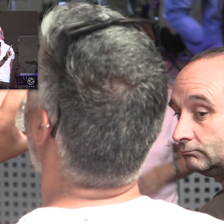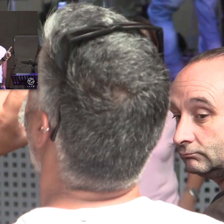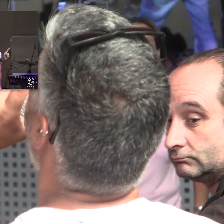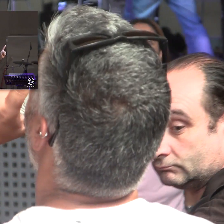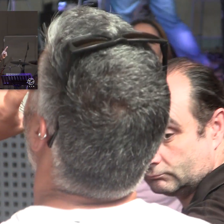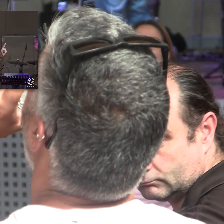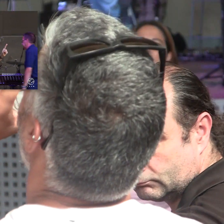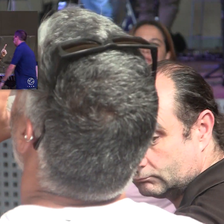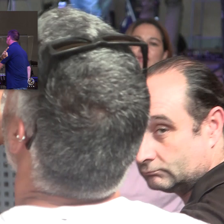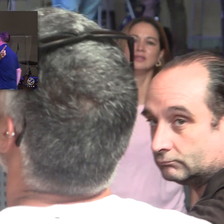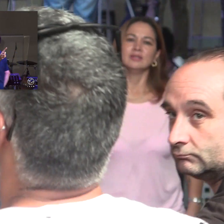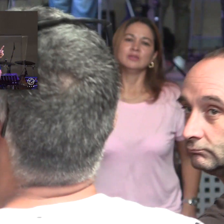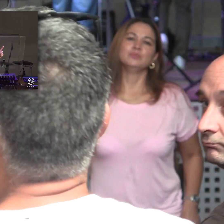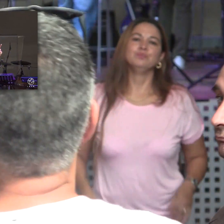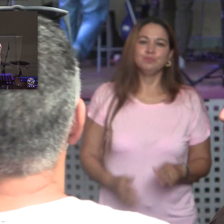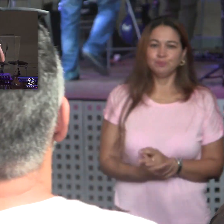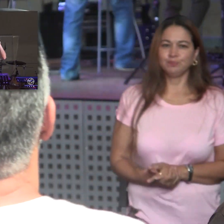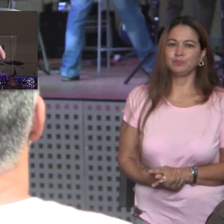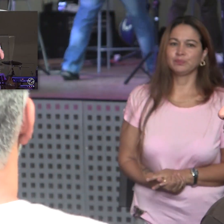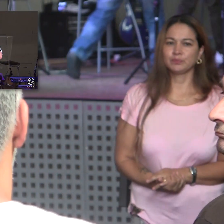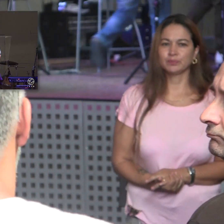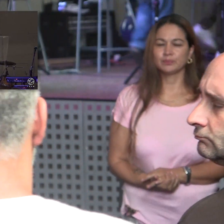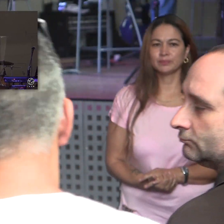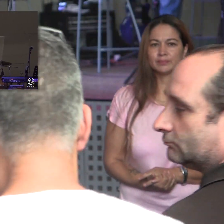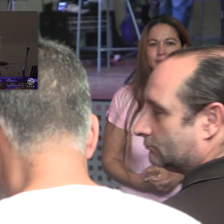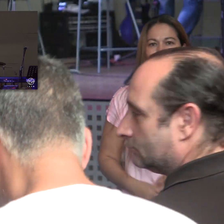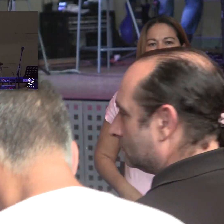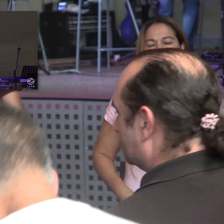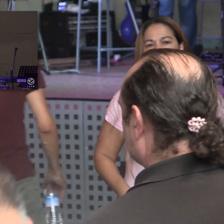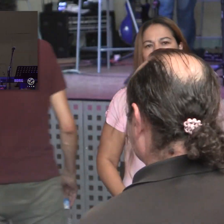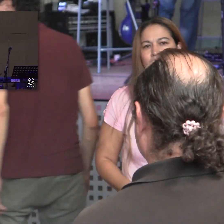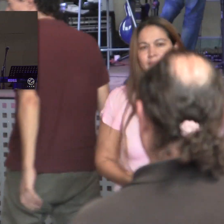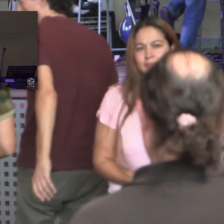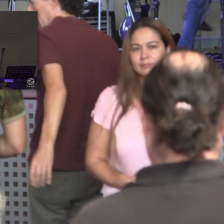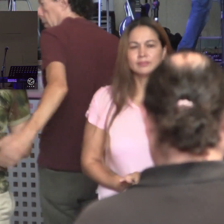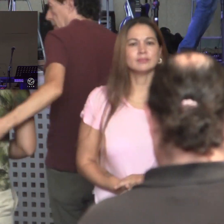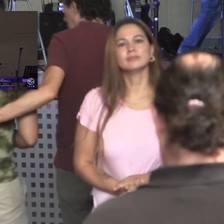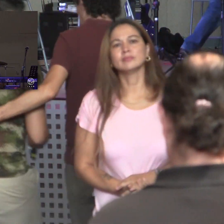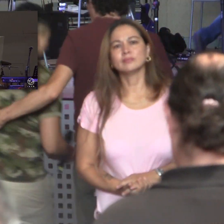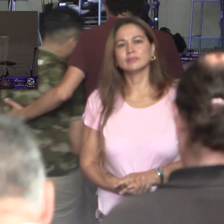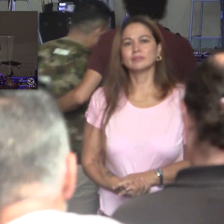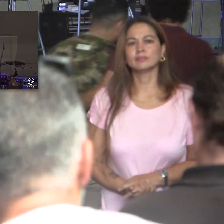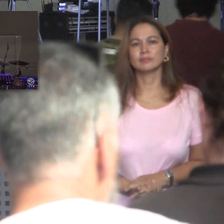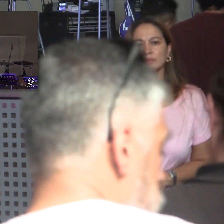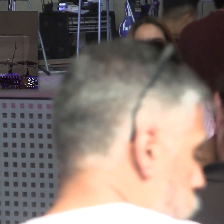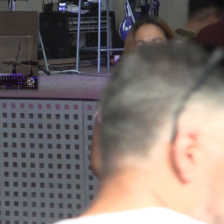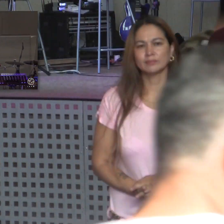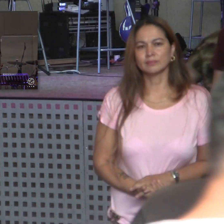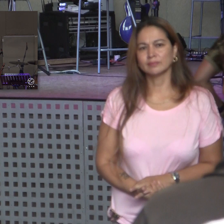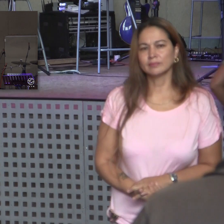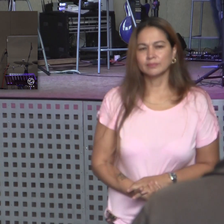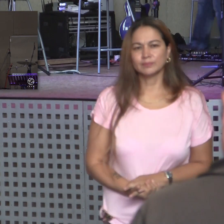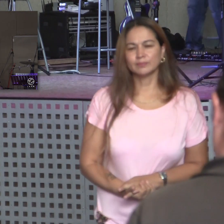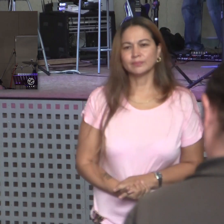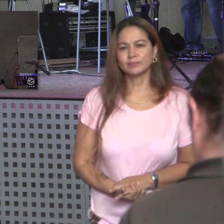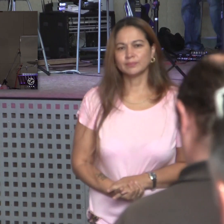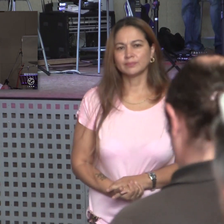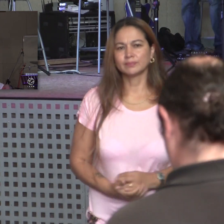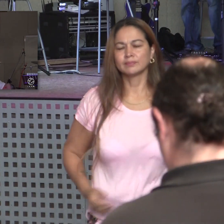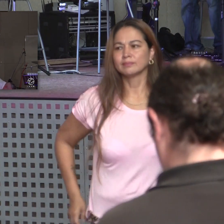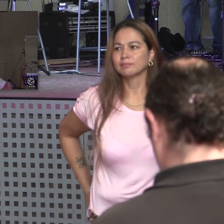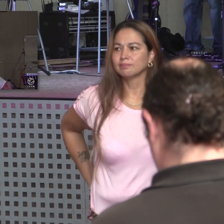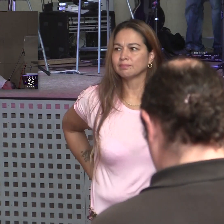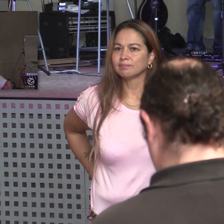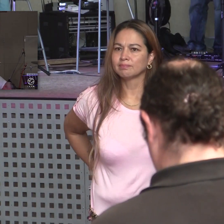Lo voy a decir despacito mientras ellos suben. Porque a veces eso es lo que nos hace creer, tú metiste